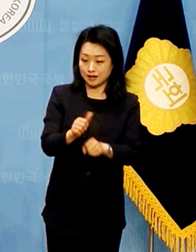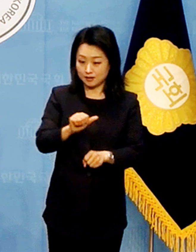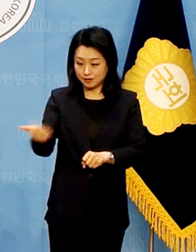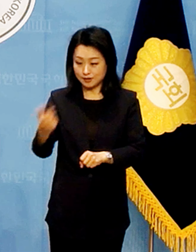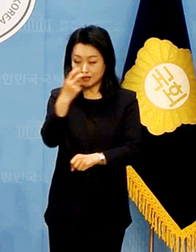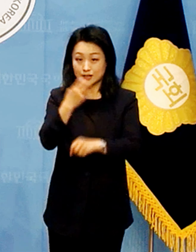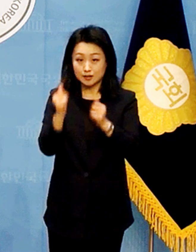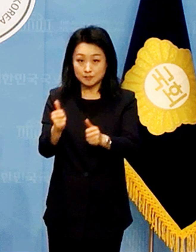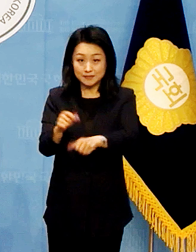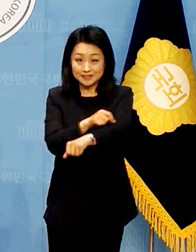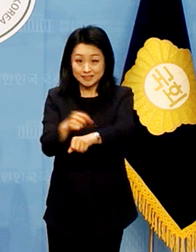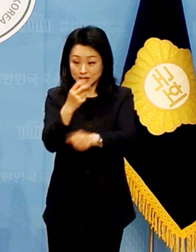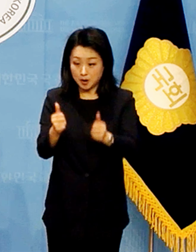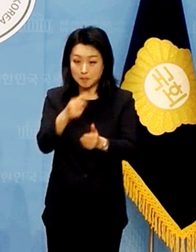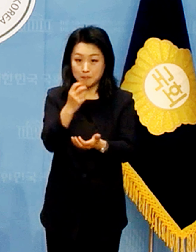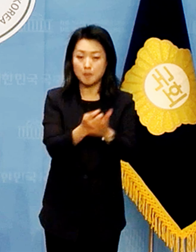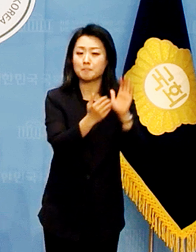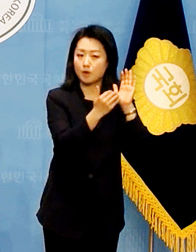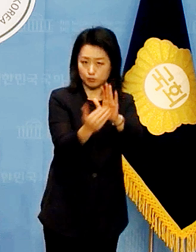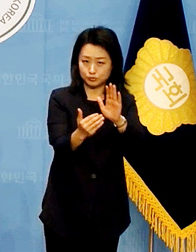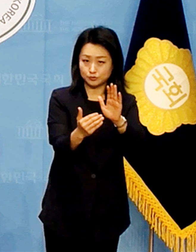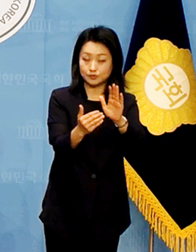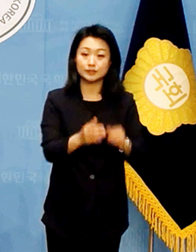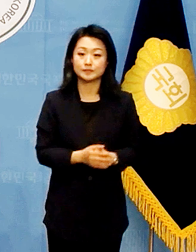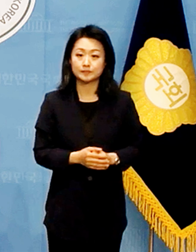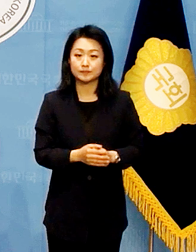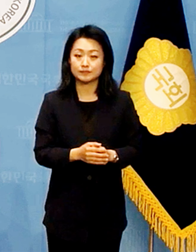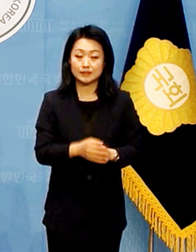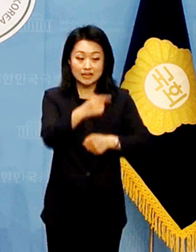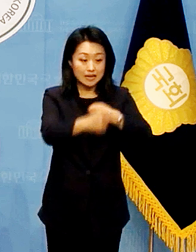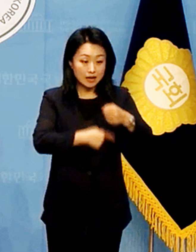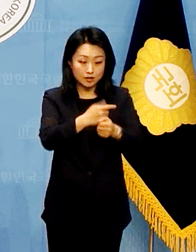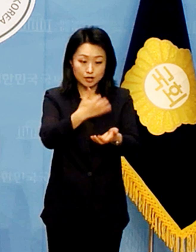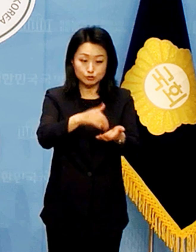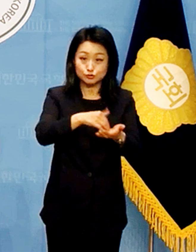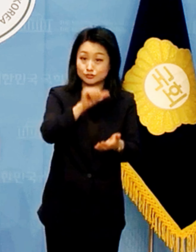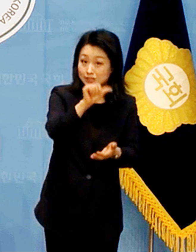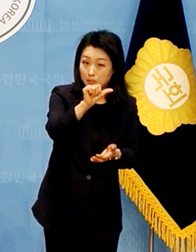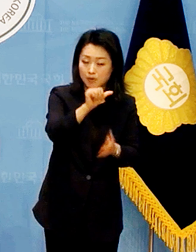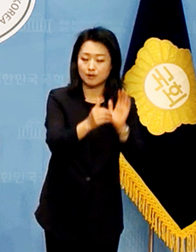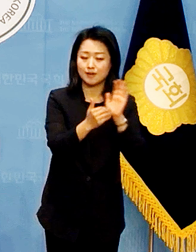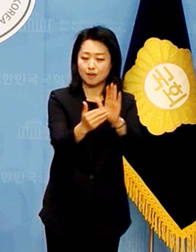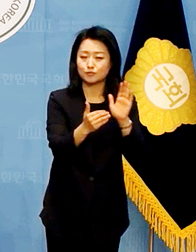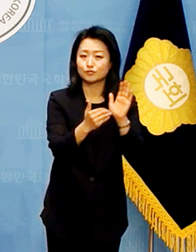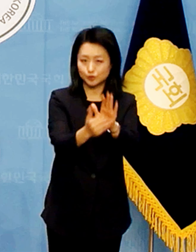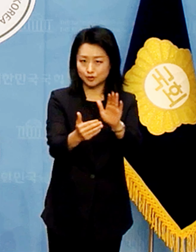합니다. 집권 2년 만의 기록이라 1년에 5번씩 거부권을 행사한